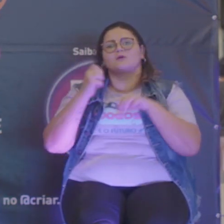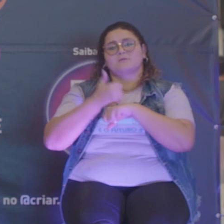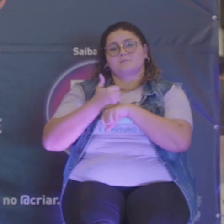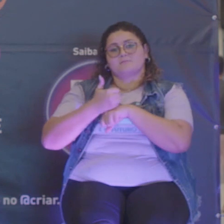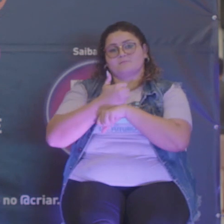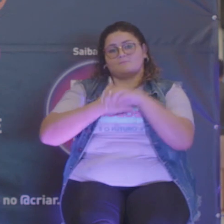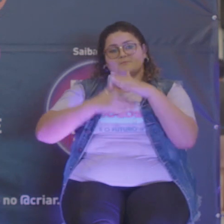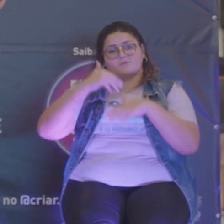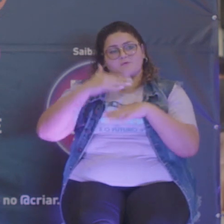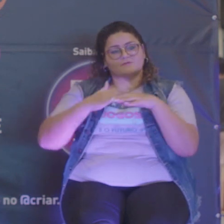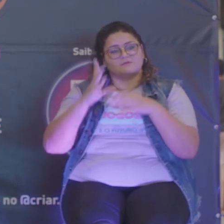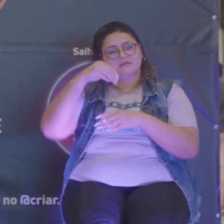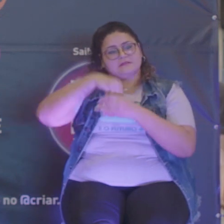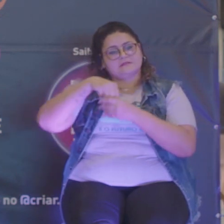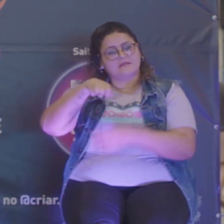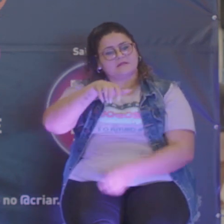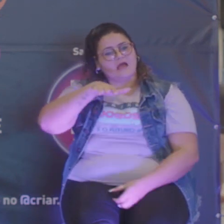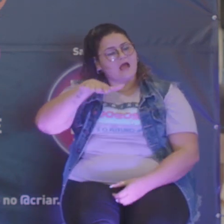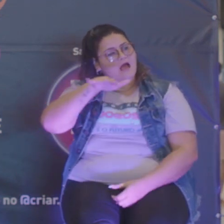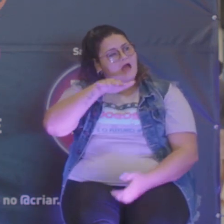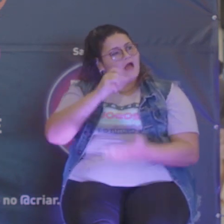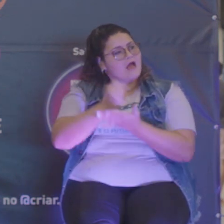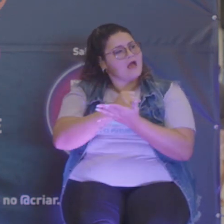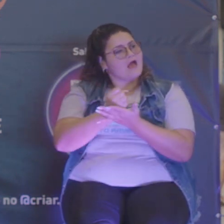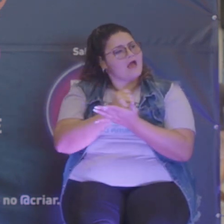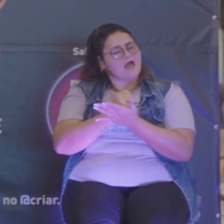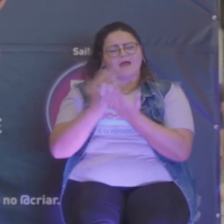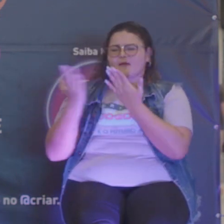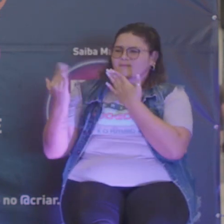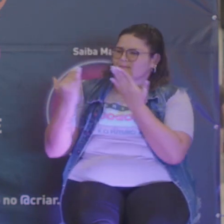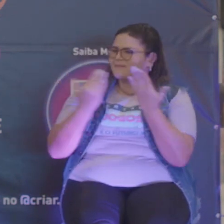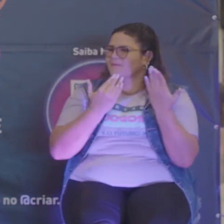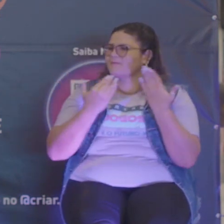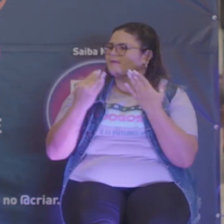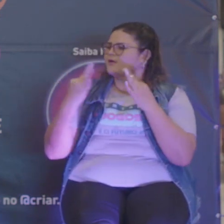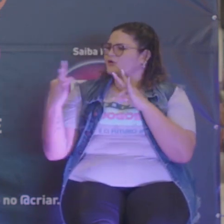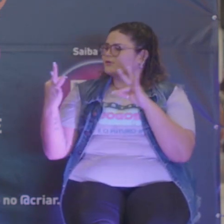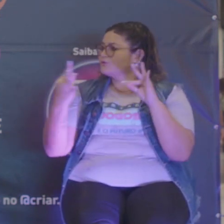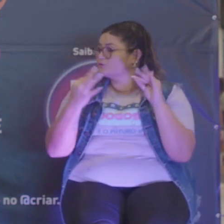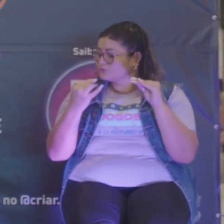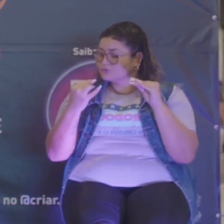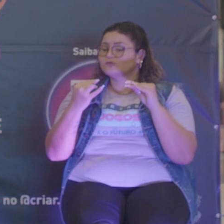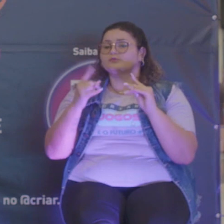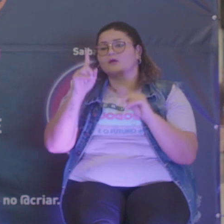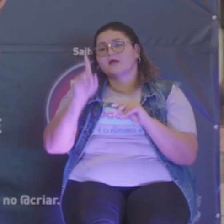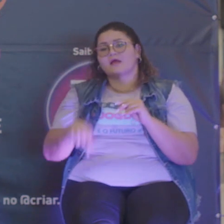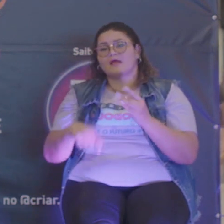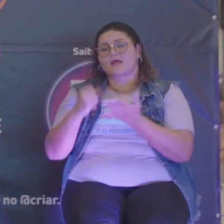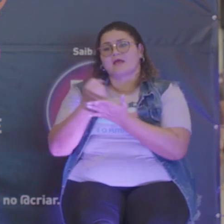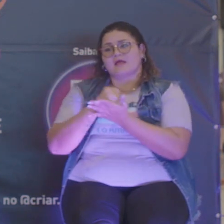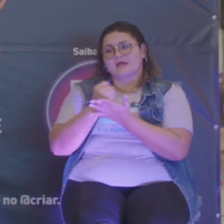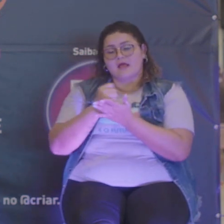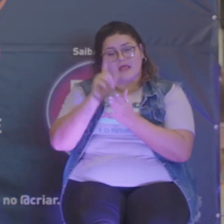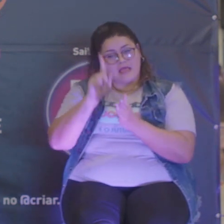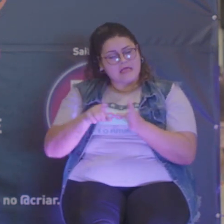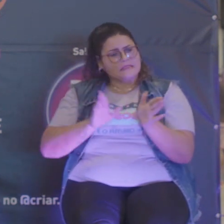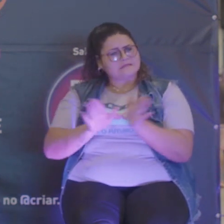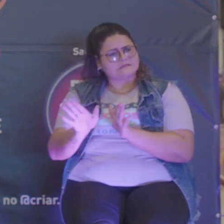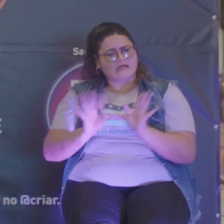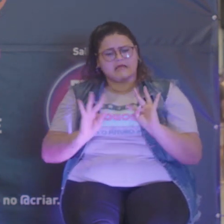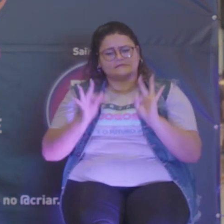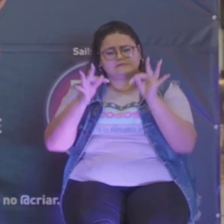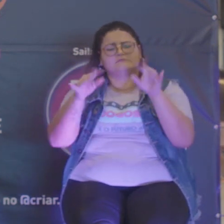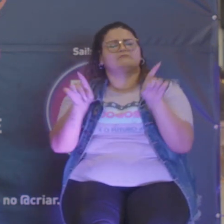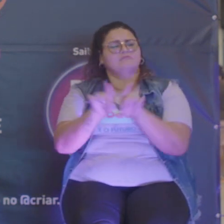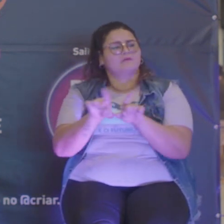profissões, né, no gamer. Esse momento aqui é bem um bate-papo, né, para todos vocês verem quanto que gamer ele é acessível, a tecnologia